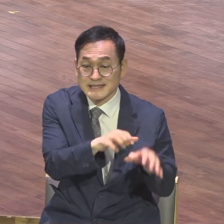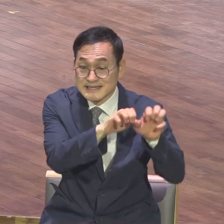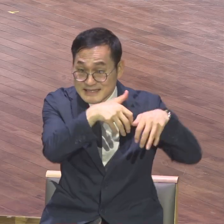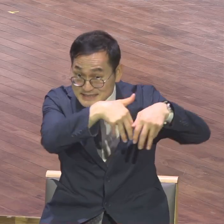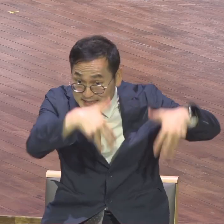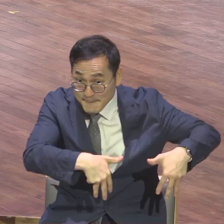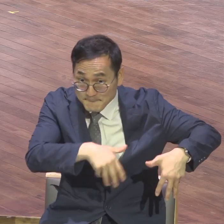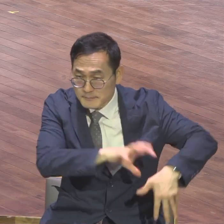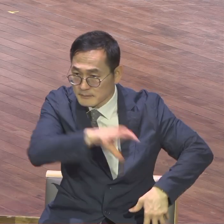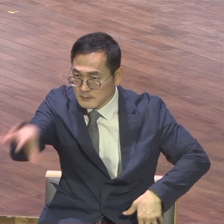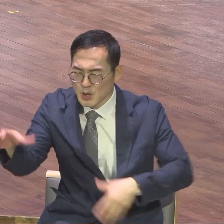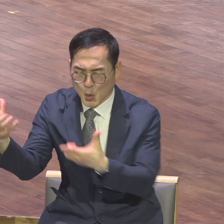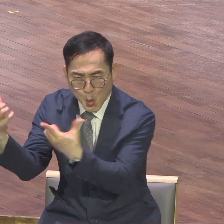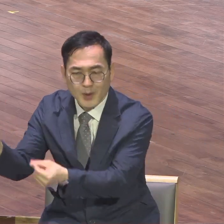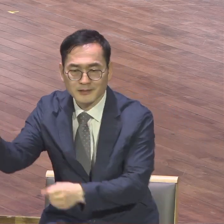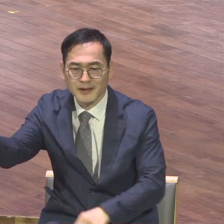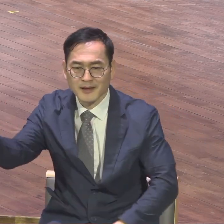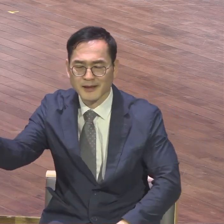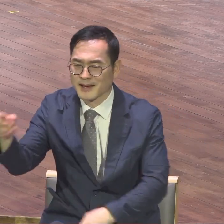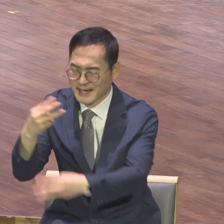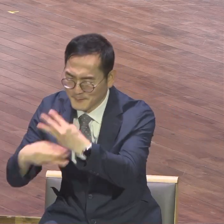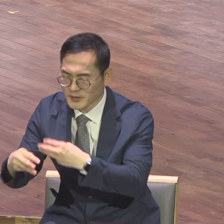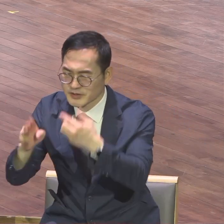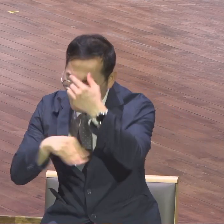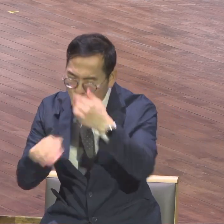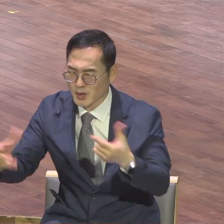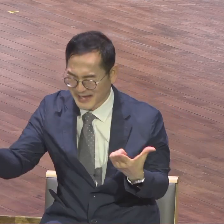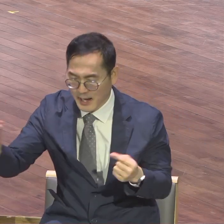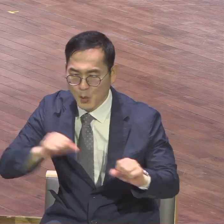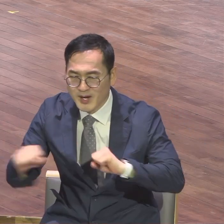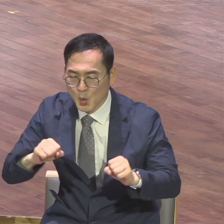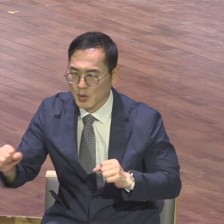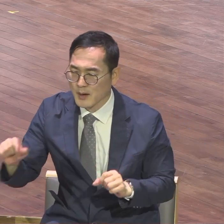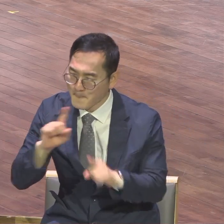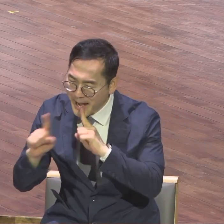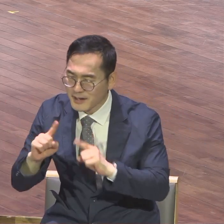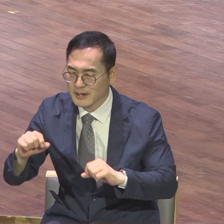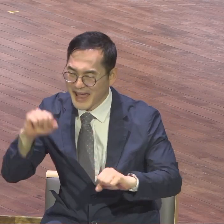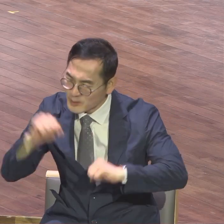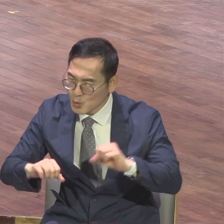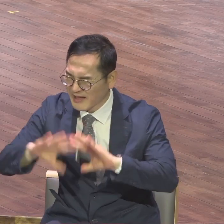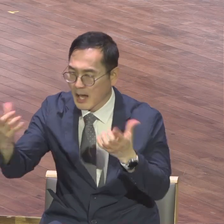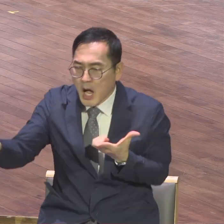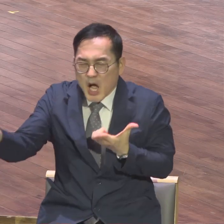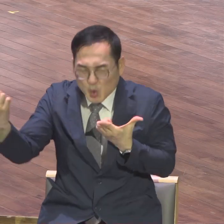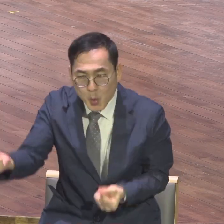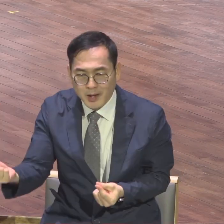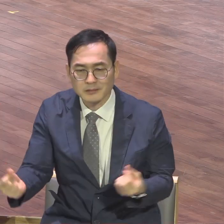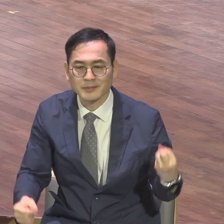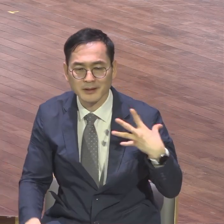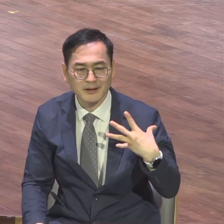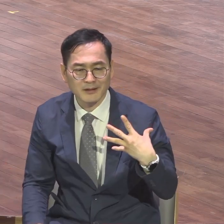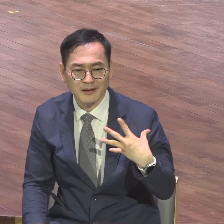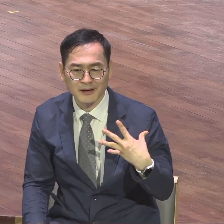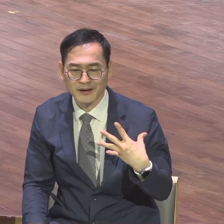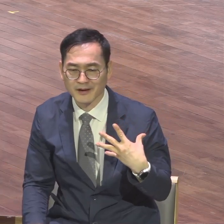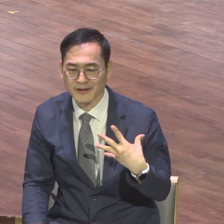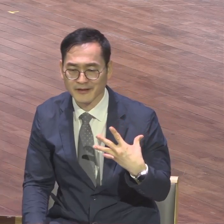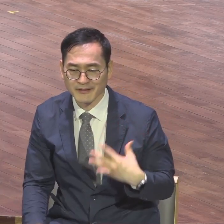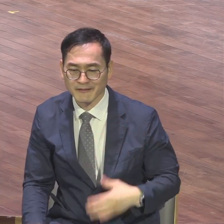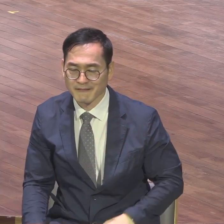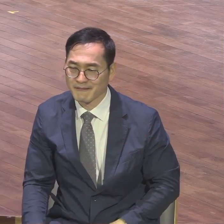모든 성도들이나 렘더들이나 움직이는 말하는 건 행동하는 게 예언기와 똑같아. 어쩌면 그렇게 똑같이 그렇게